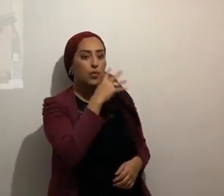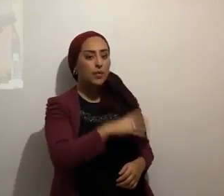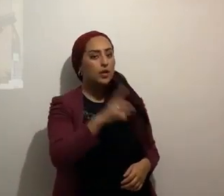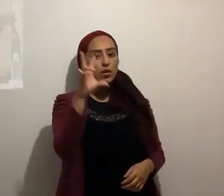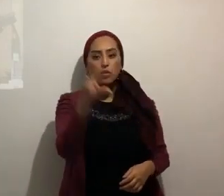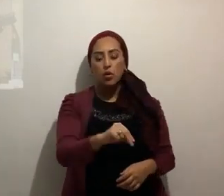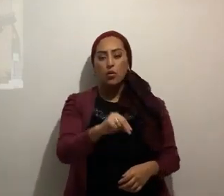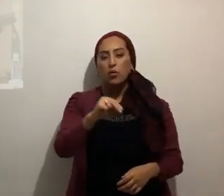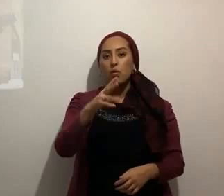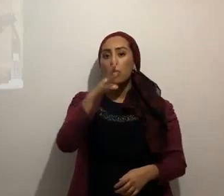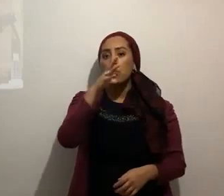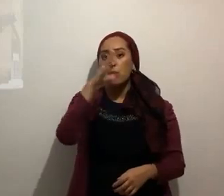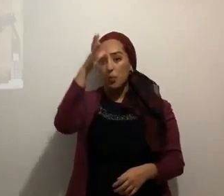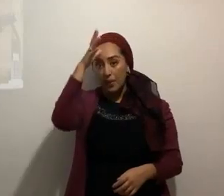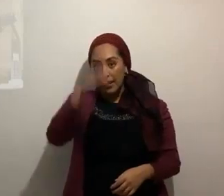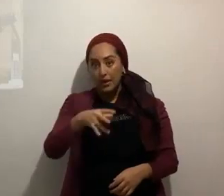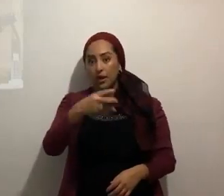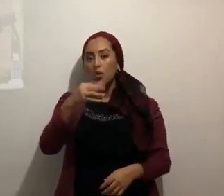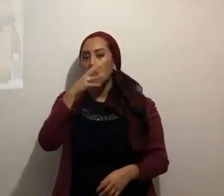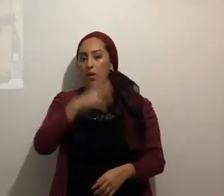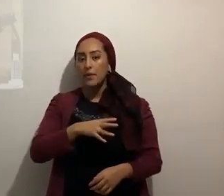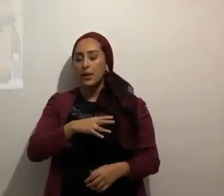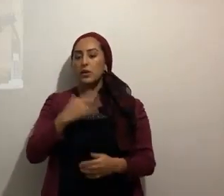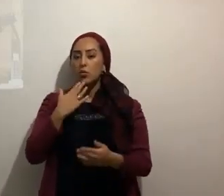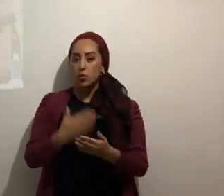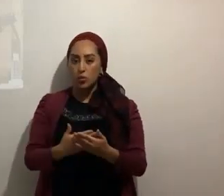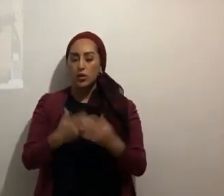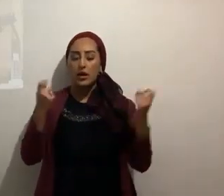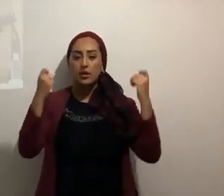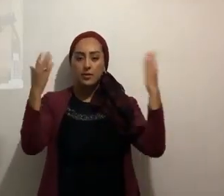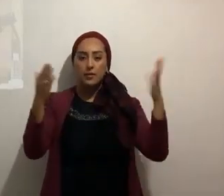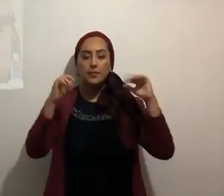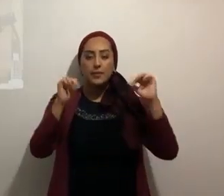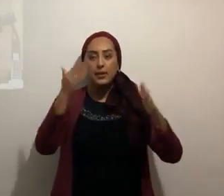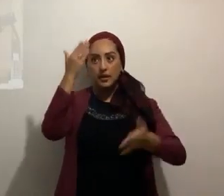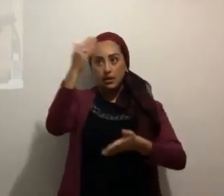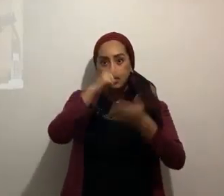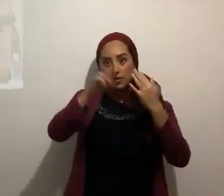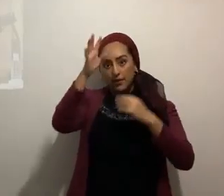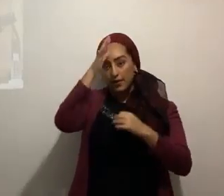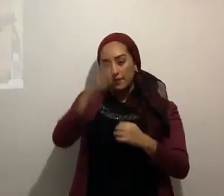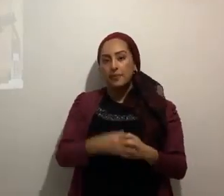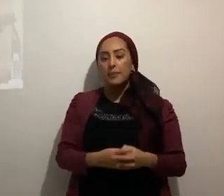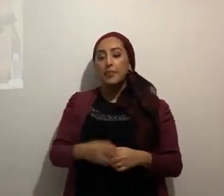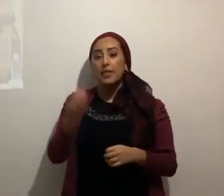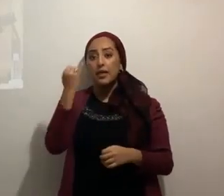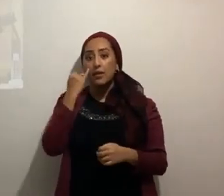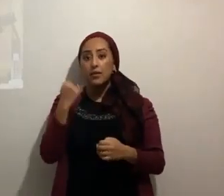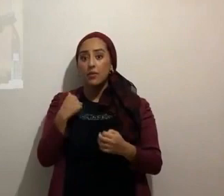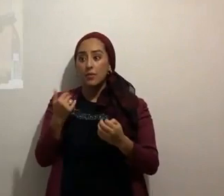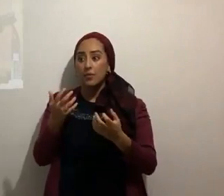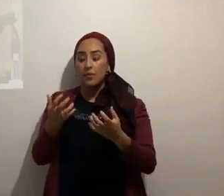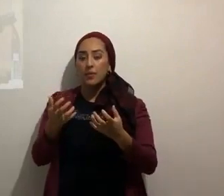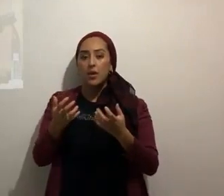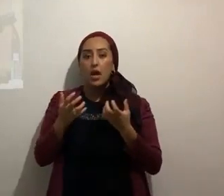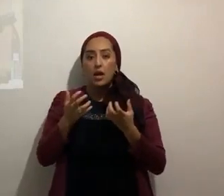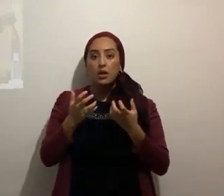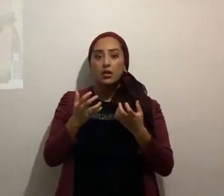mandó hombre y mujer, eso es lo normal, aleluya. Bendito es el Abacados. Entonces, si se desea, no es